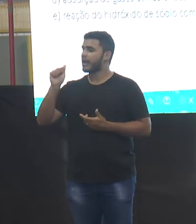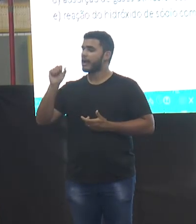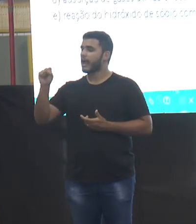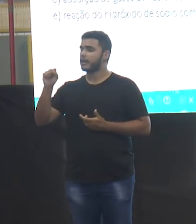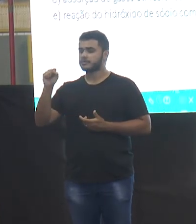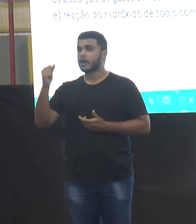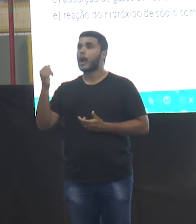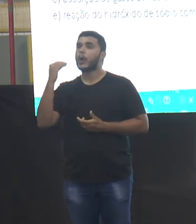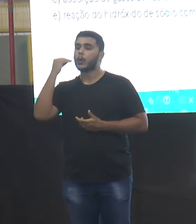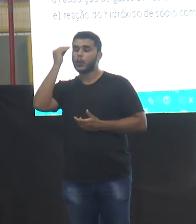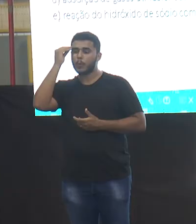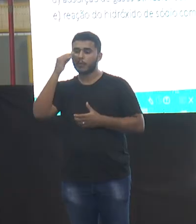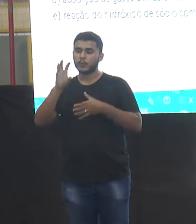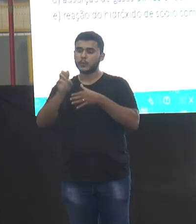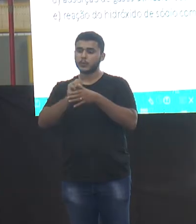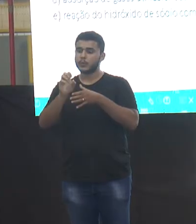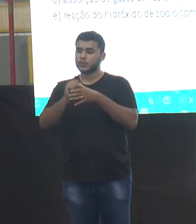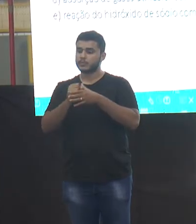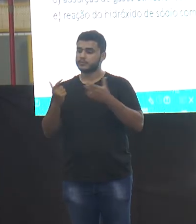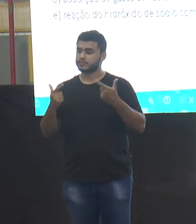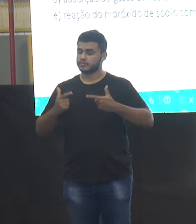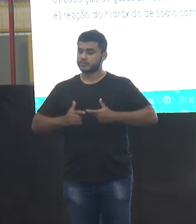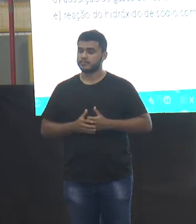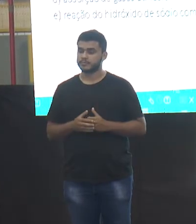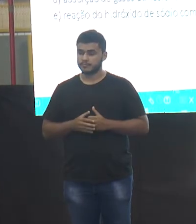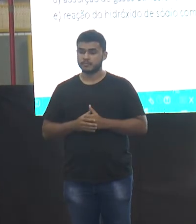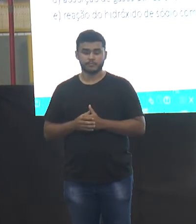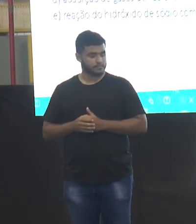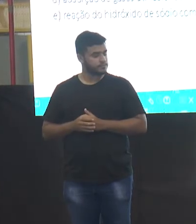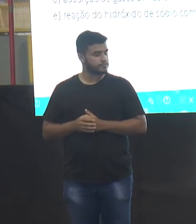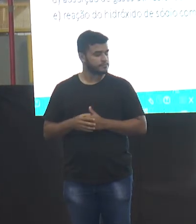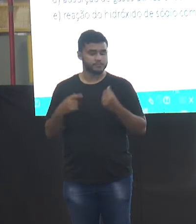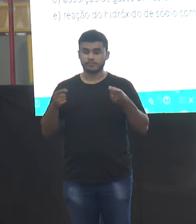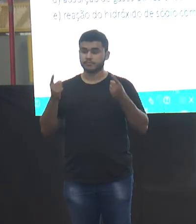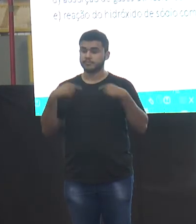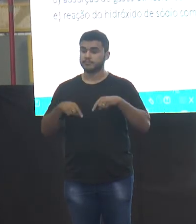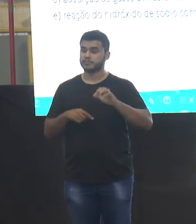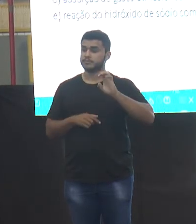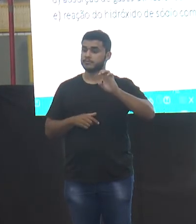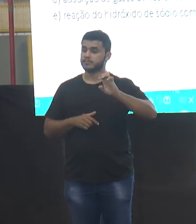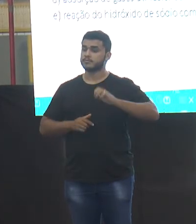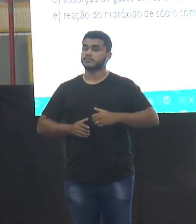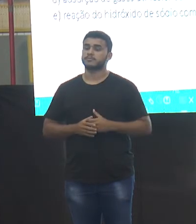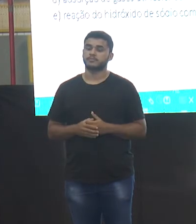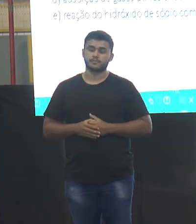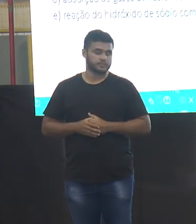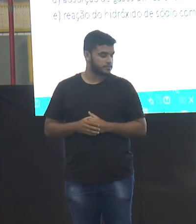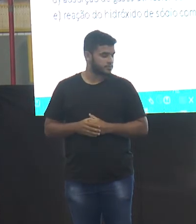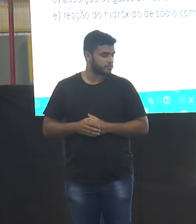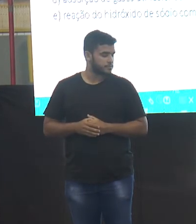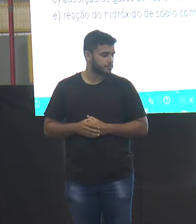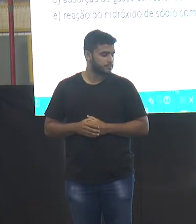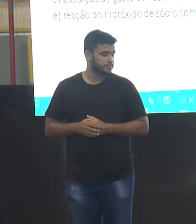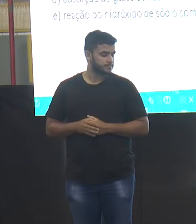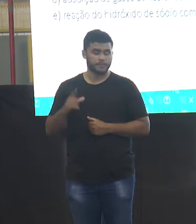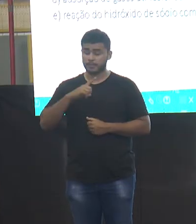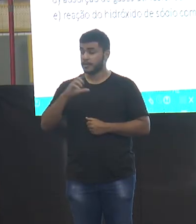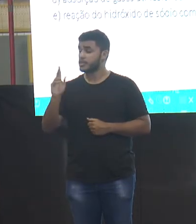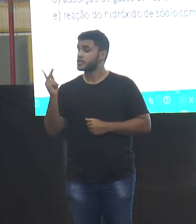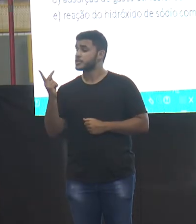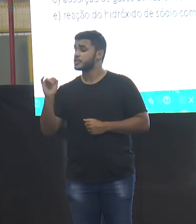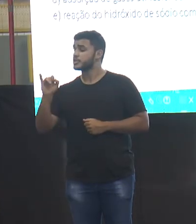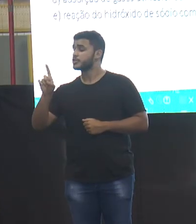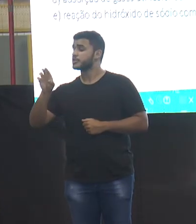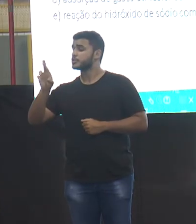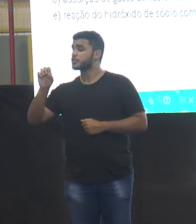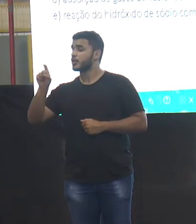derretido, que está dissolvido, então não rola. E a letra E, reação do hidróxido de sódio com o